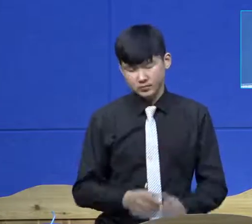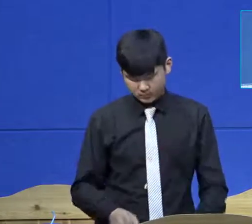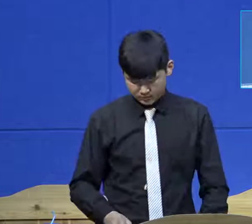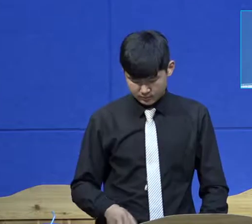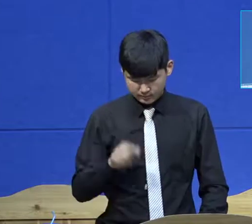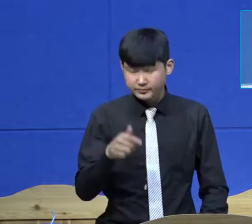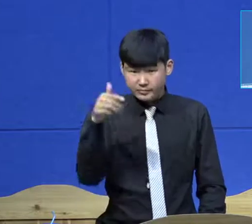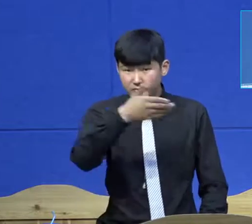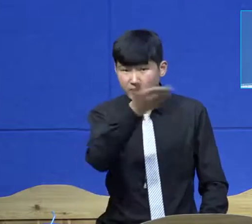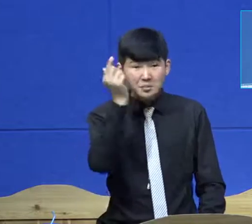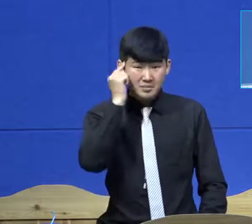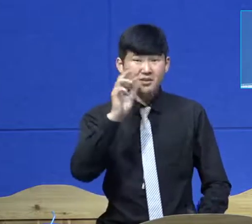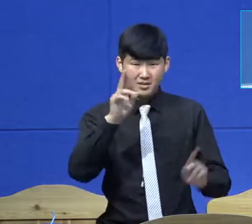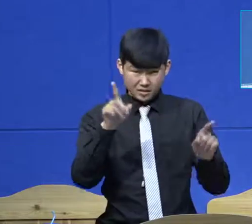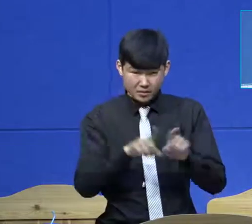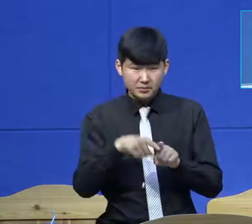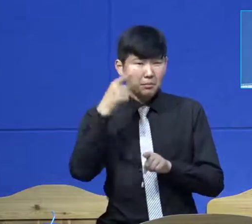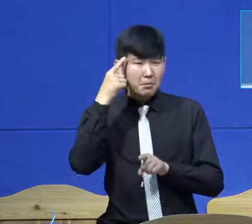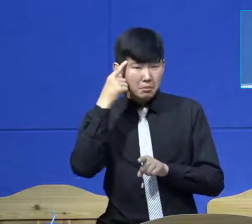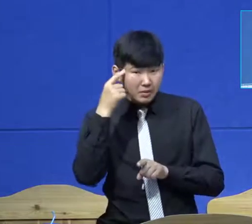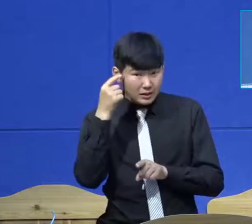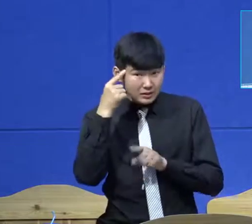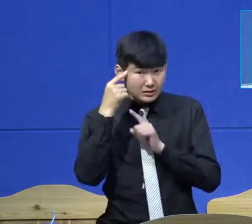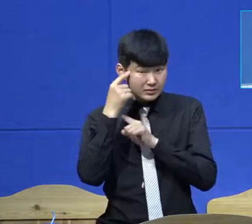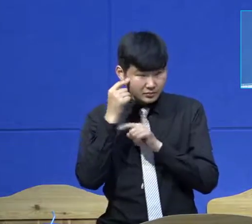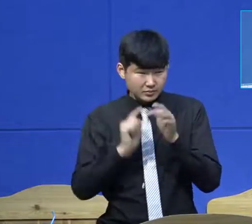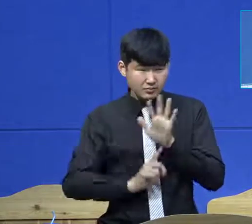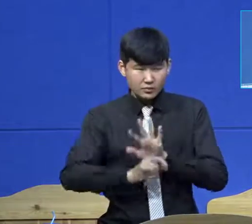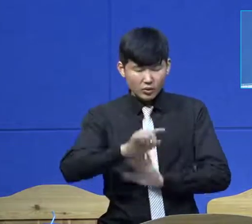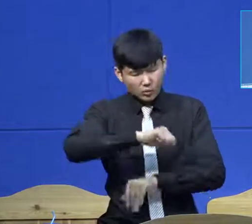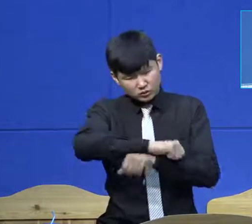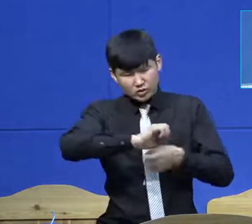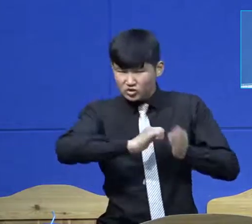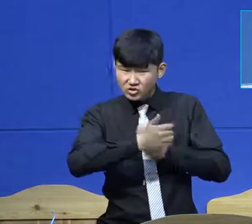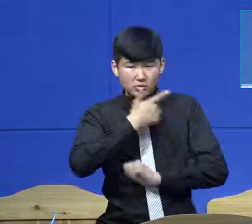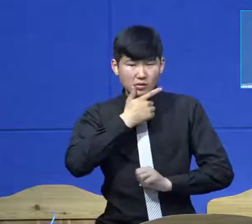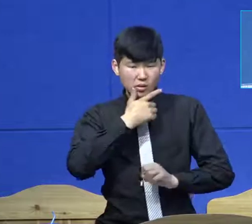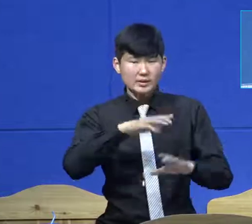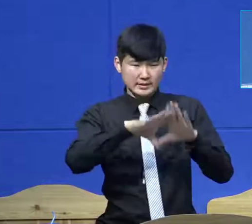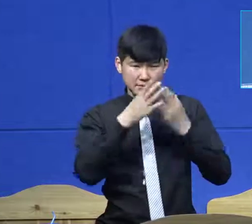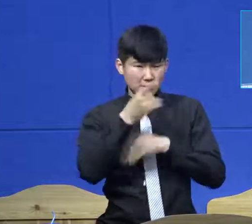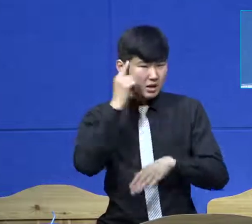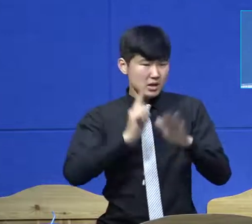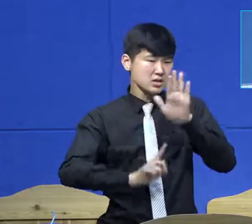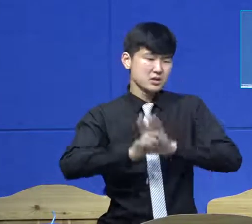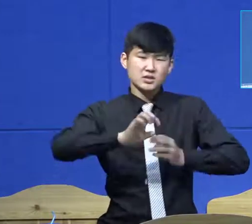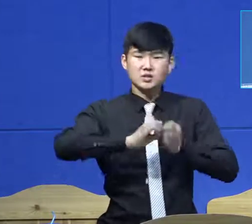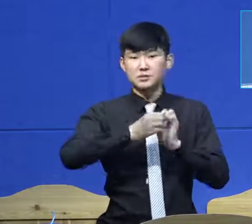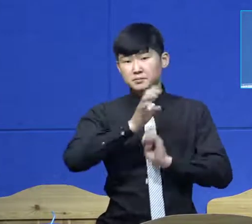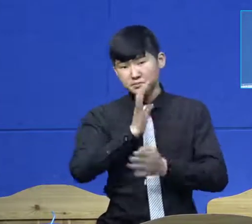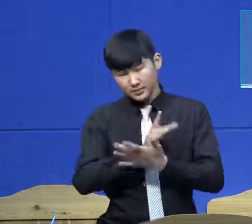Тэгээ та бүхний мэдэж байгаа шиг маргаашнаас удаан хугацааны турш хийж чадаагүй библийн семинараа маргаашаас ахуулаад хийх гэж